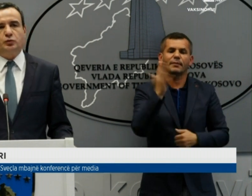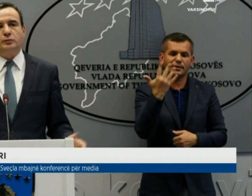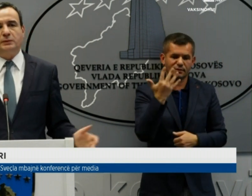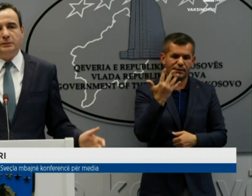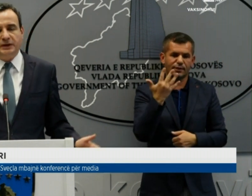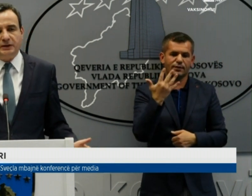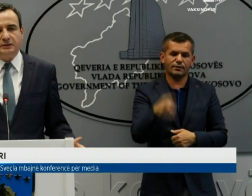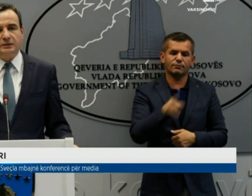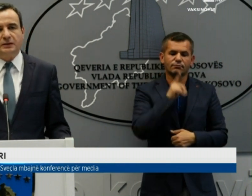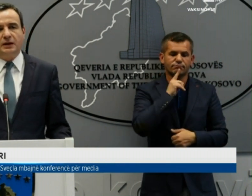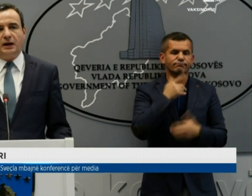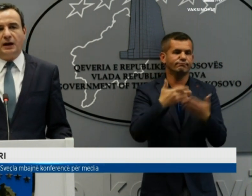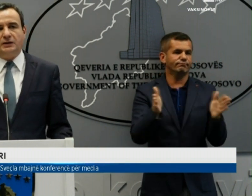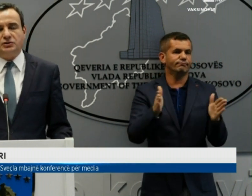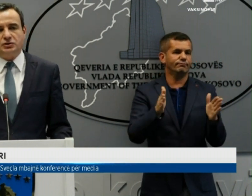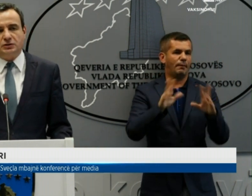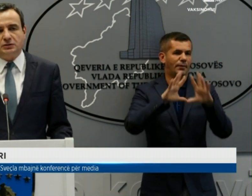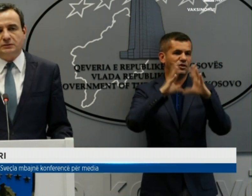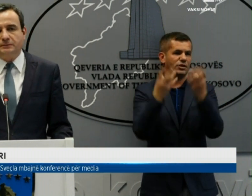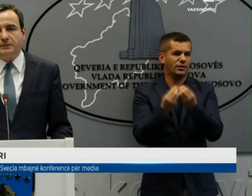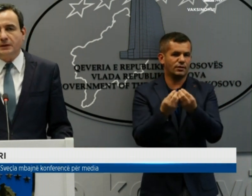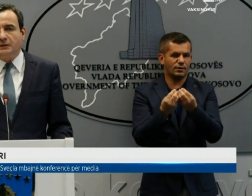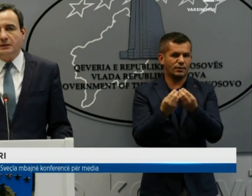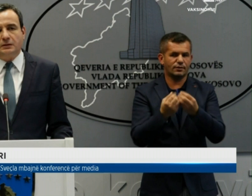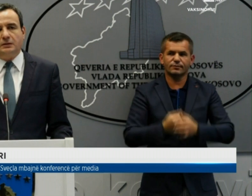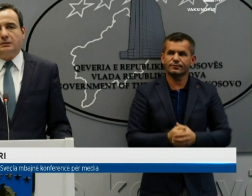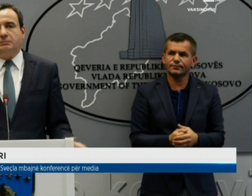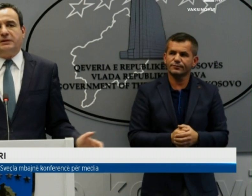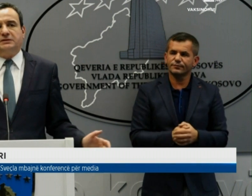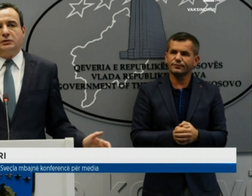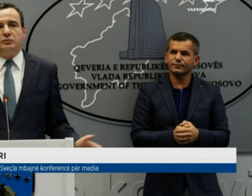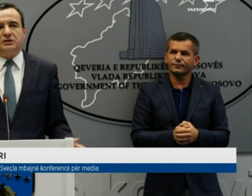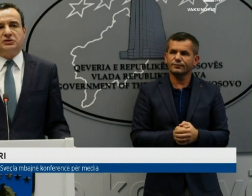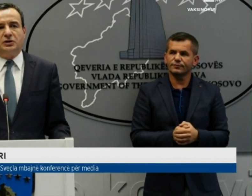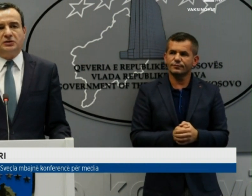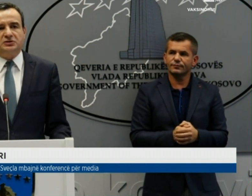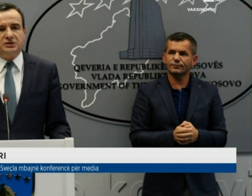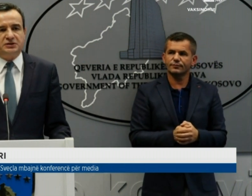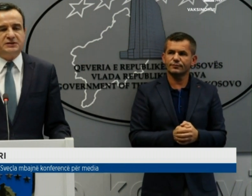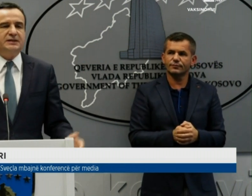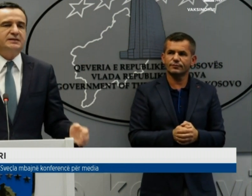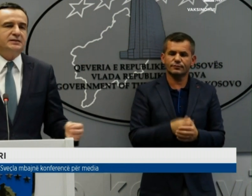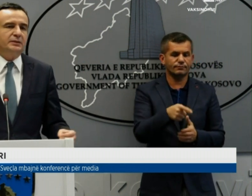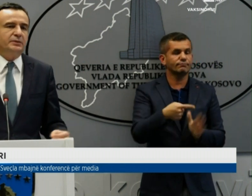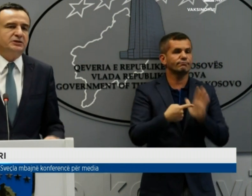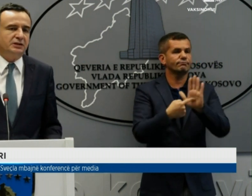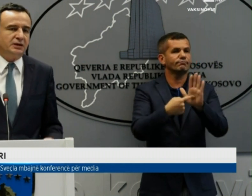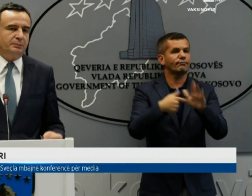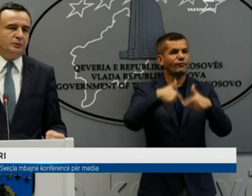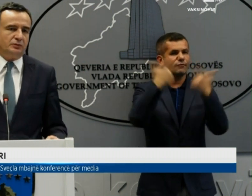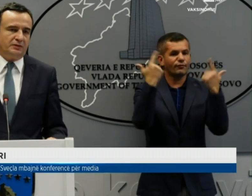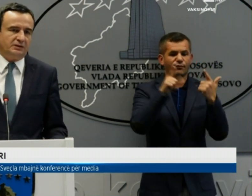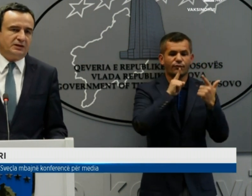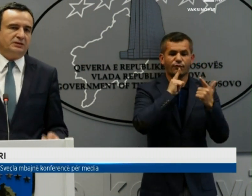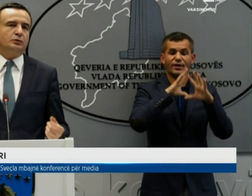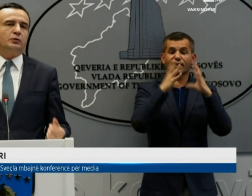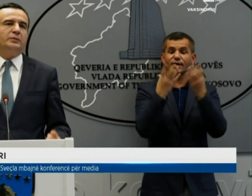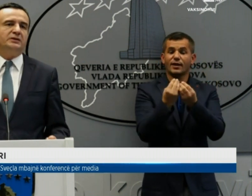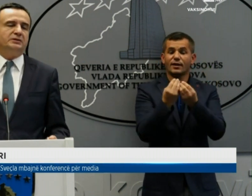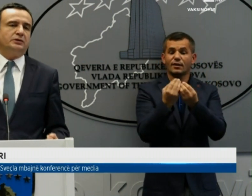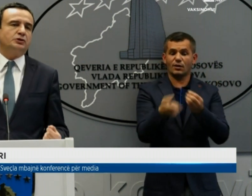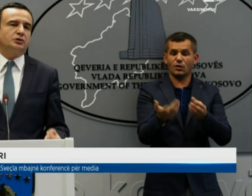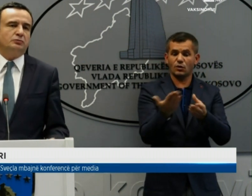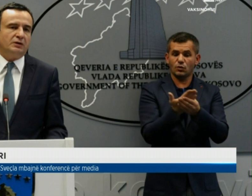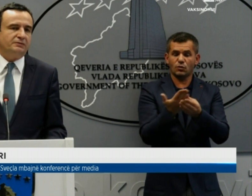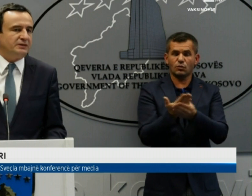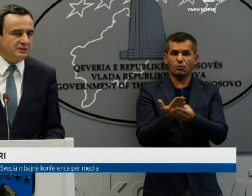2015, kur u bë publik, e që pa të treguar qartë që se cili për 7 kapitujve të ati